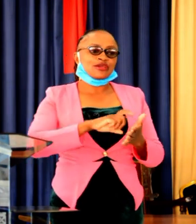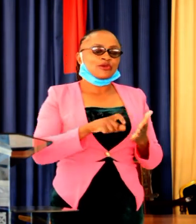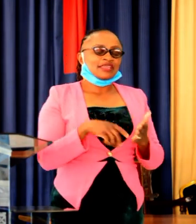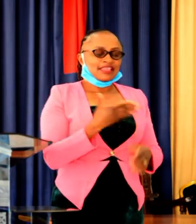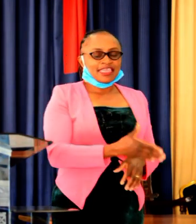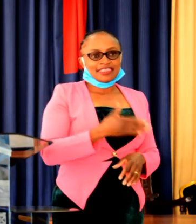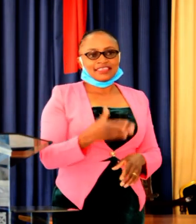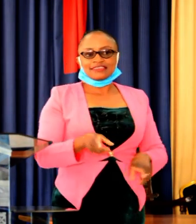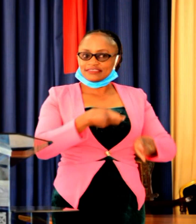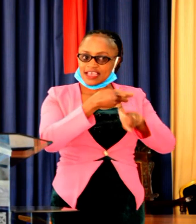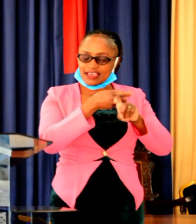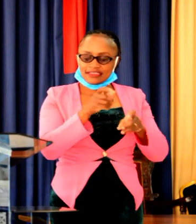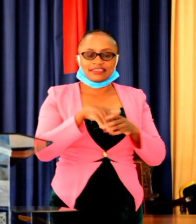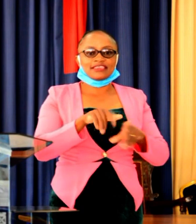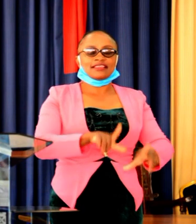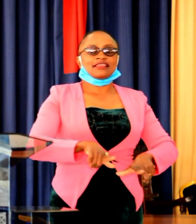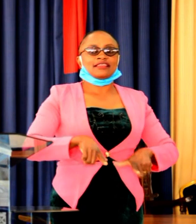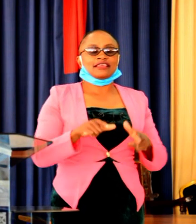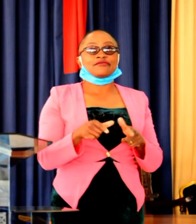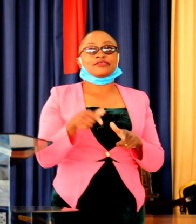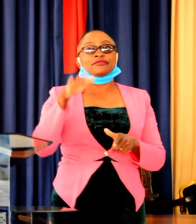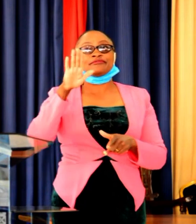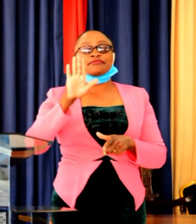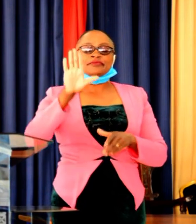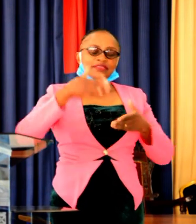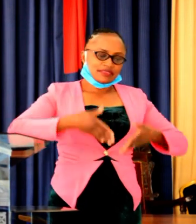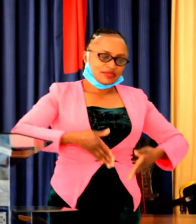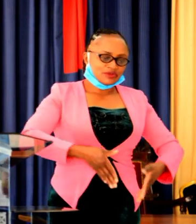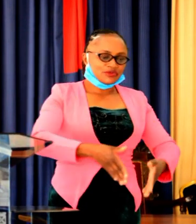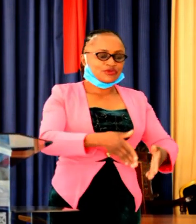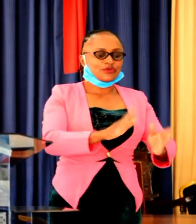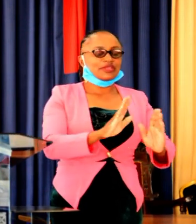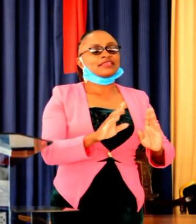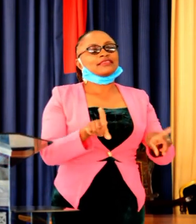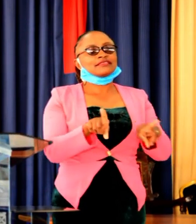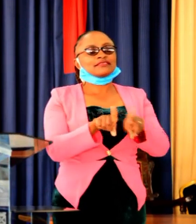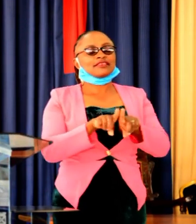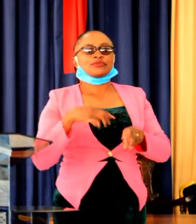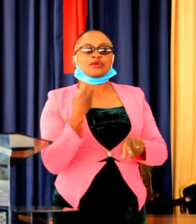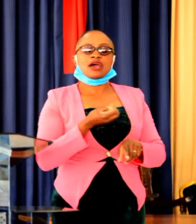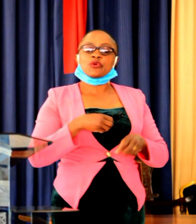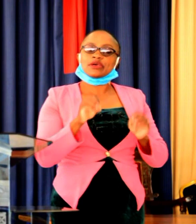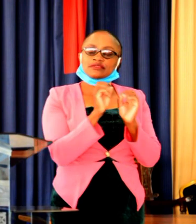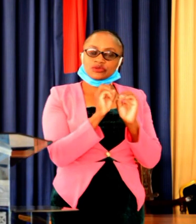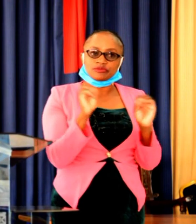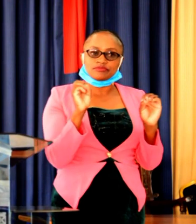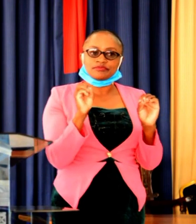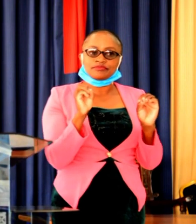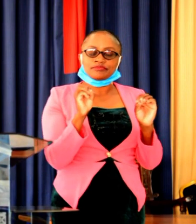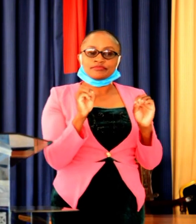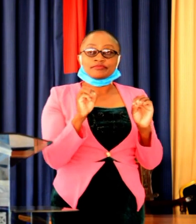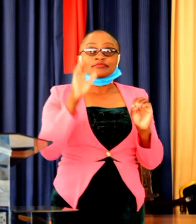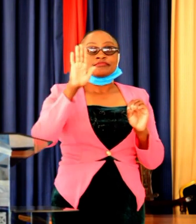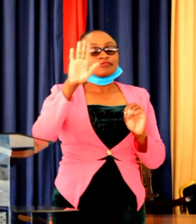yamekuwa magumu katika maisha yetu, njia za Mungu sio kama njia za mwanadamu. Mawazo yake